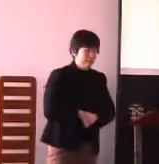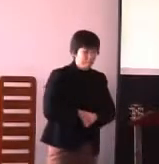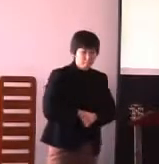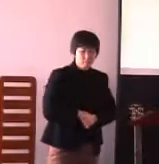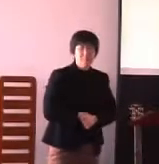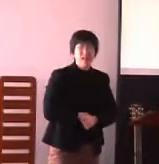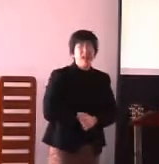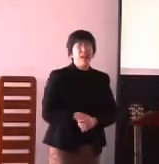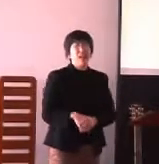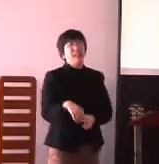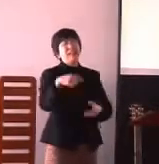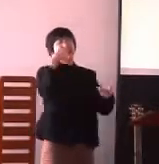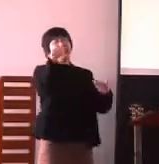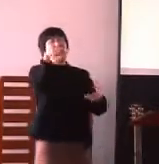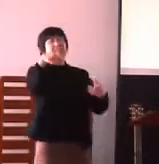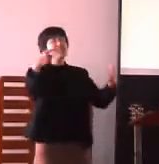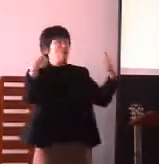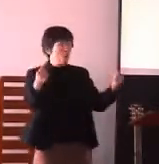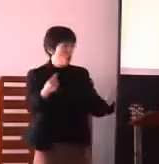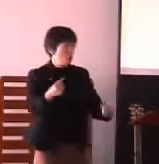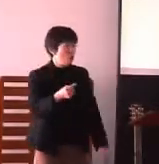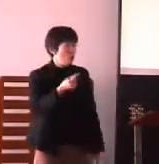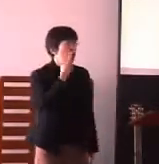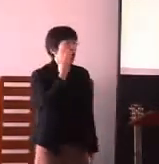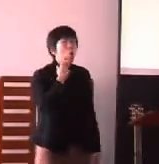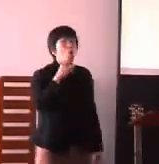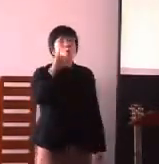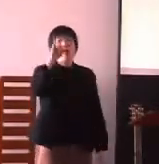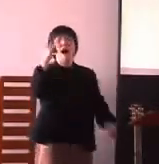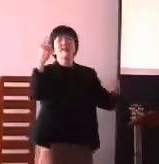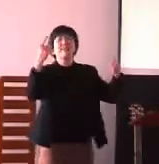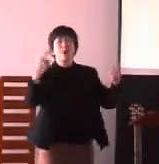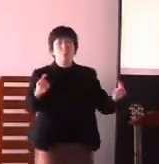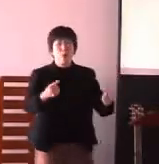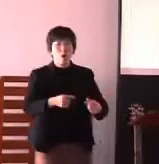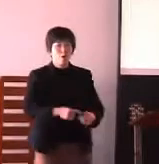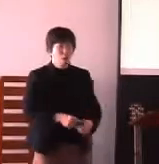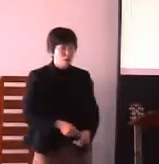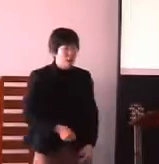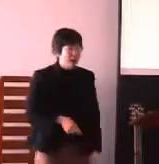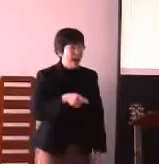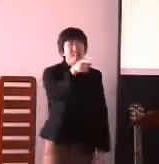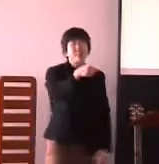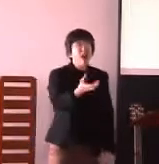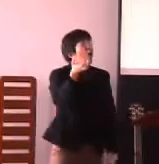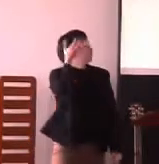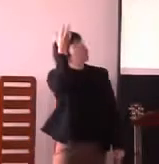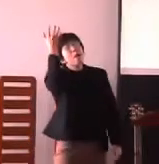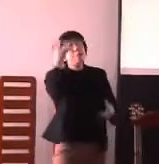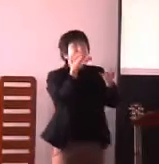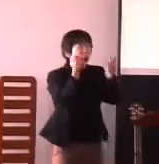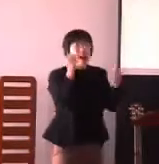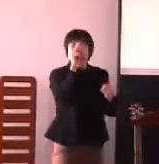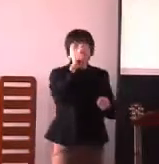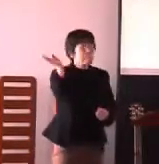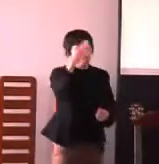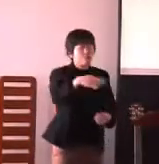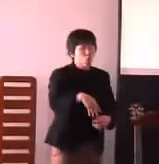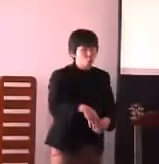先生もお父さんお母さんもあんた夢ばっかりあんたはおって今